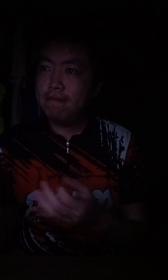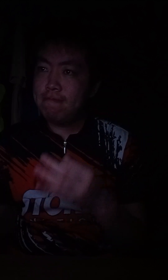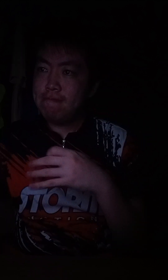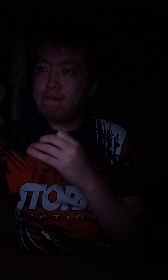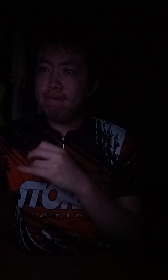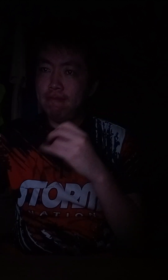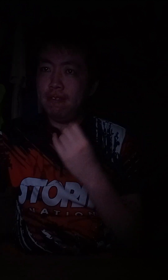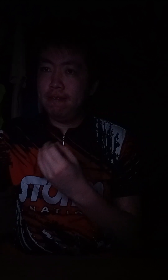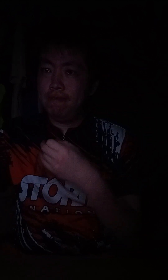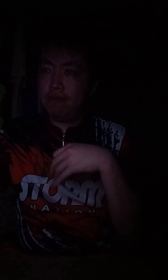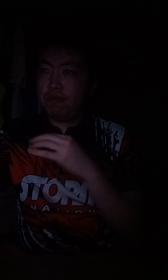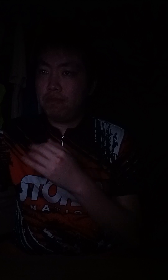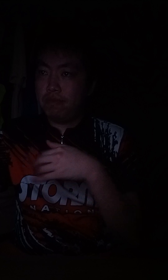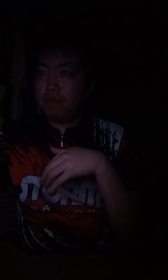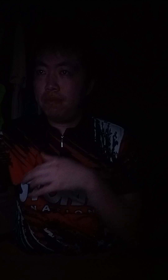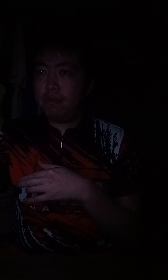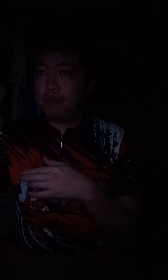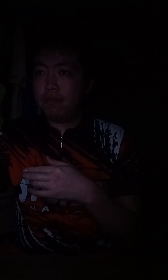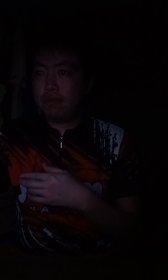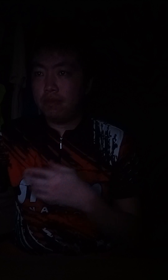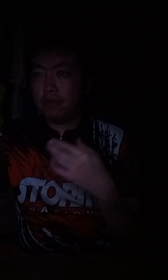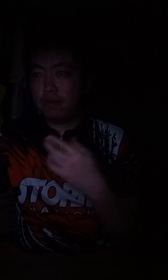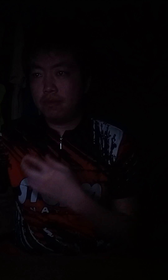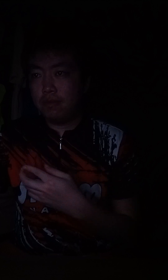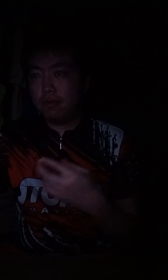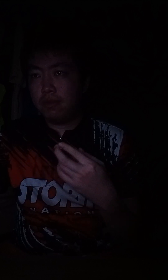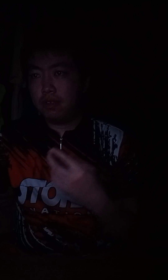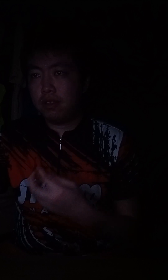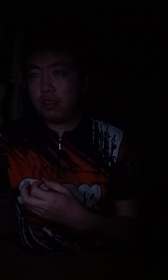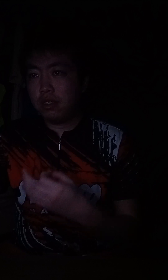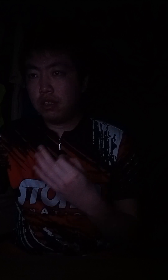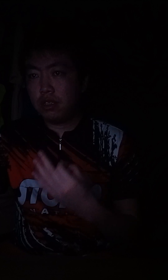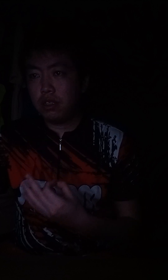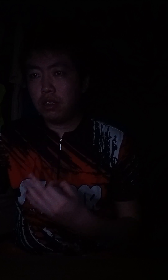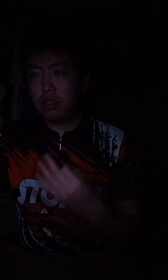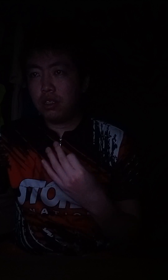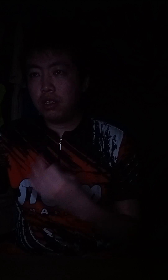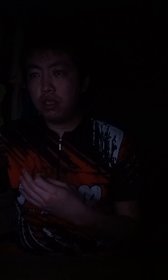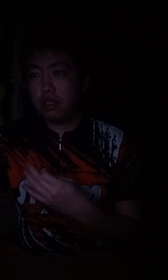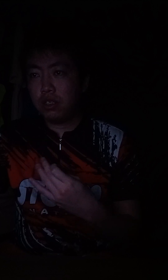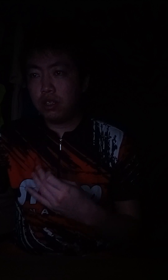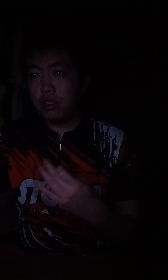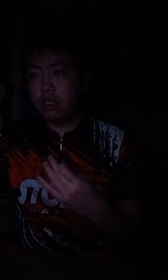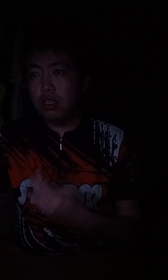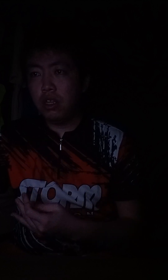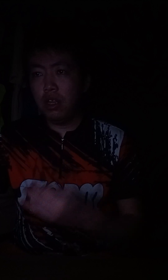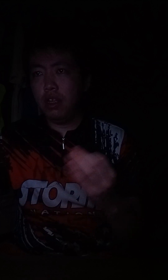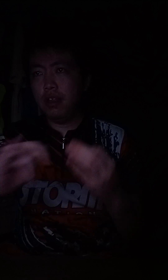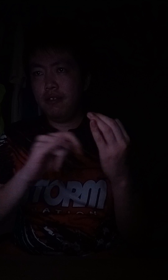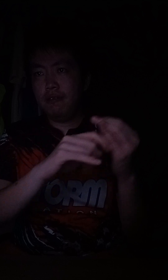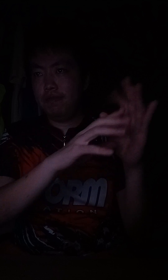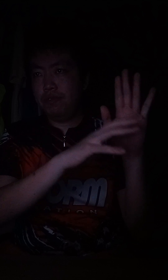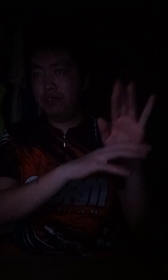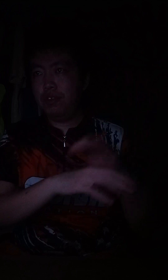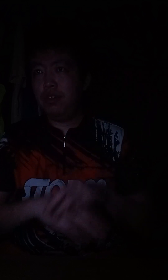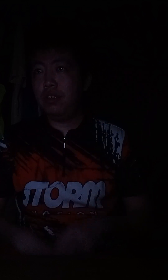곳입니다. 그만큼 철저한 보안이 생명이지만 이곳에도 불법 촬영 장비가 반입됐습니다. 눈의 식당